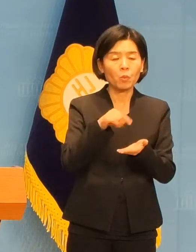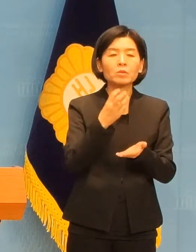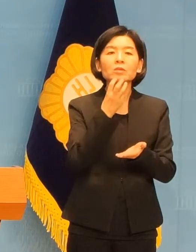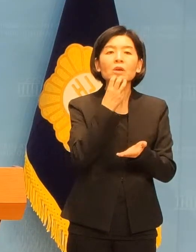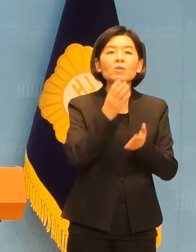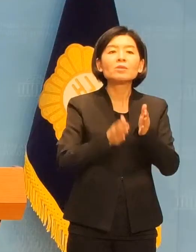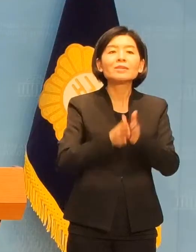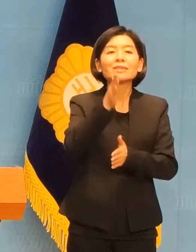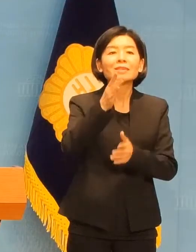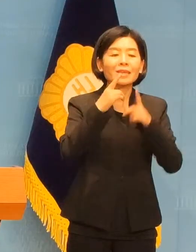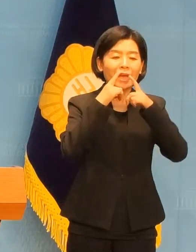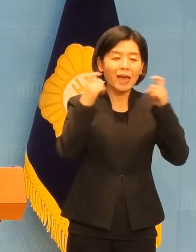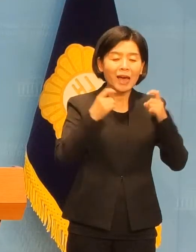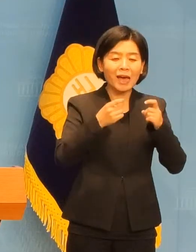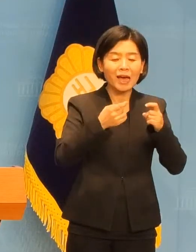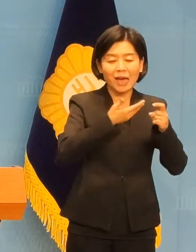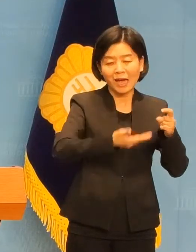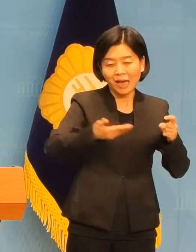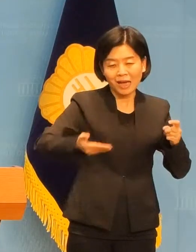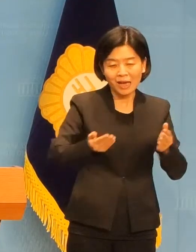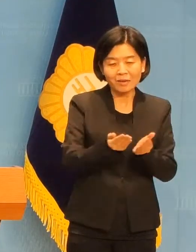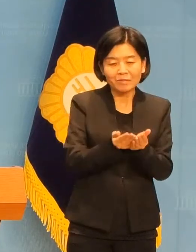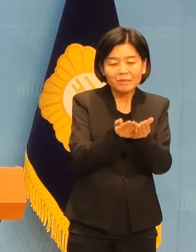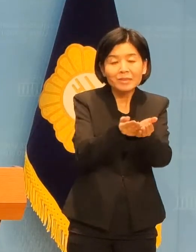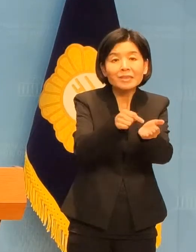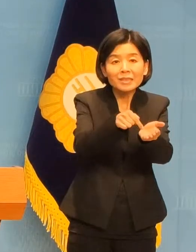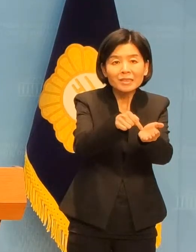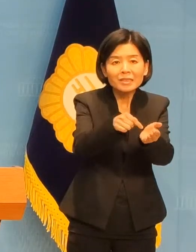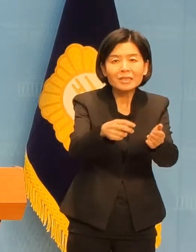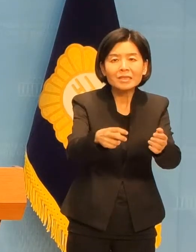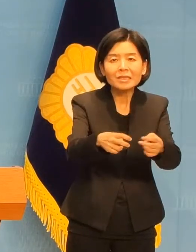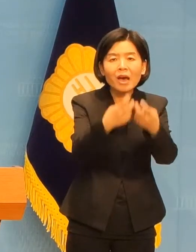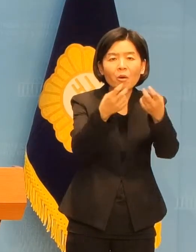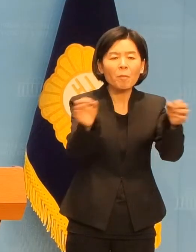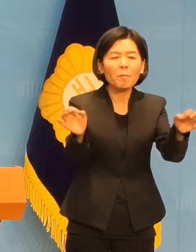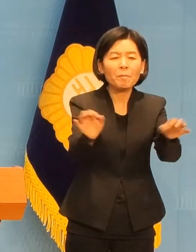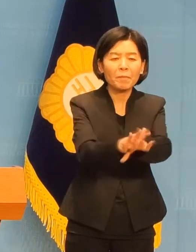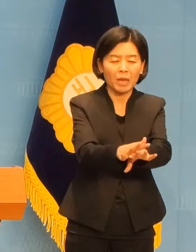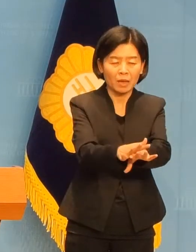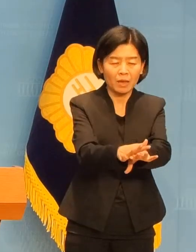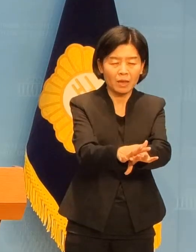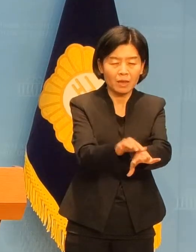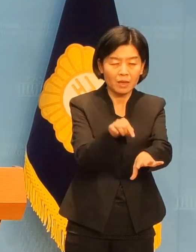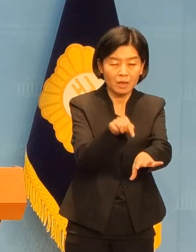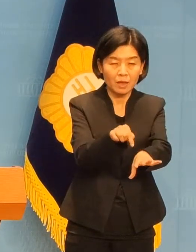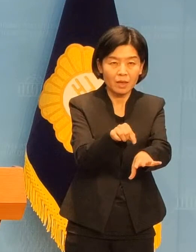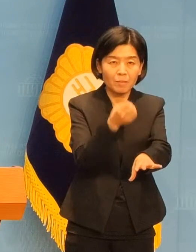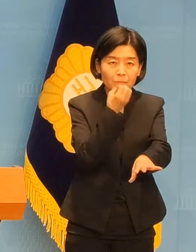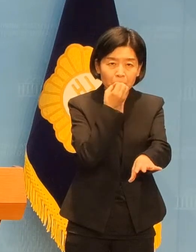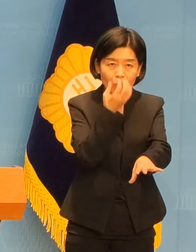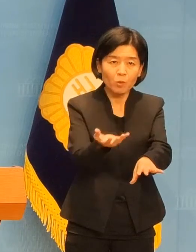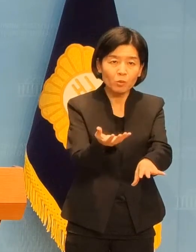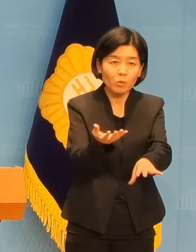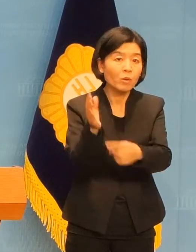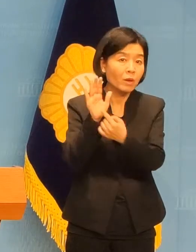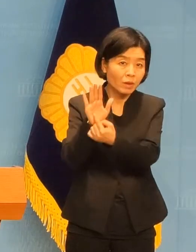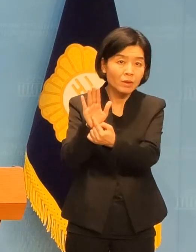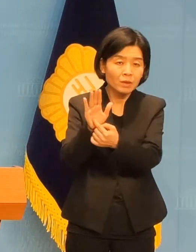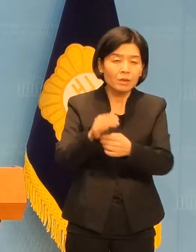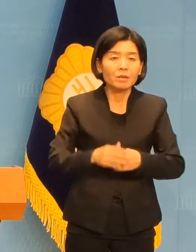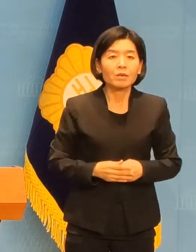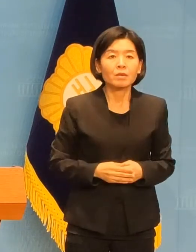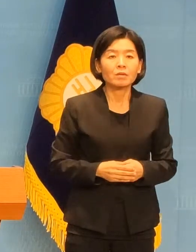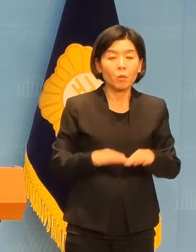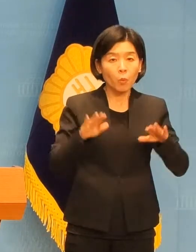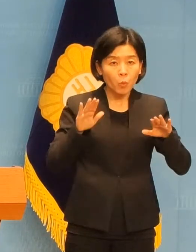서울시 한강버스에 사고가 은폐되었음을 폭로한 바 있습니다.